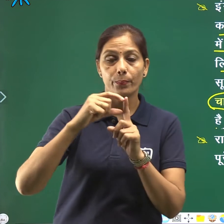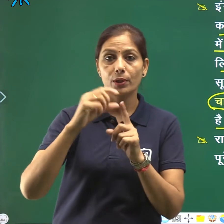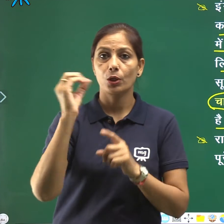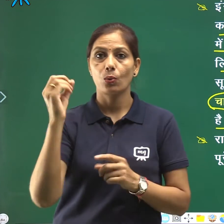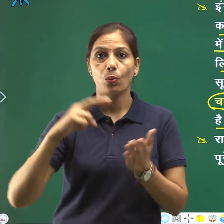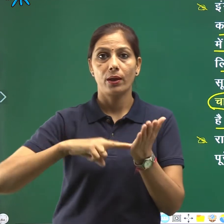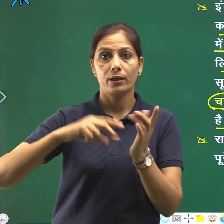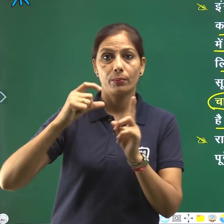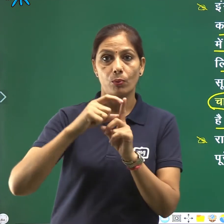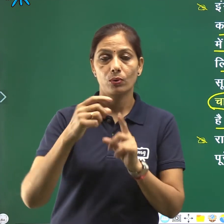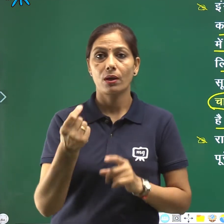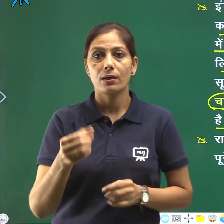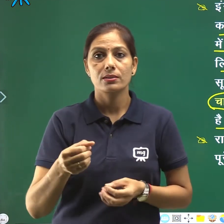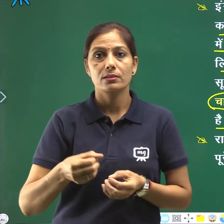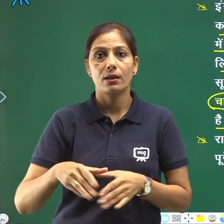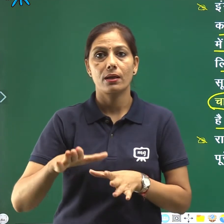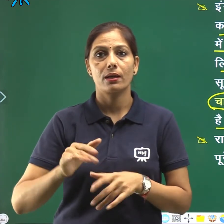खर्च आया है।